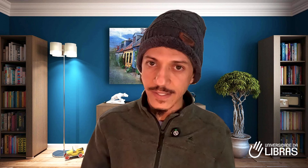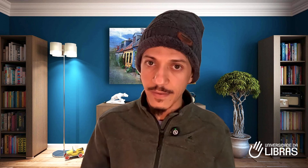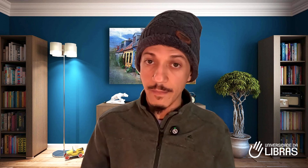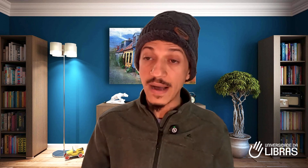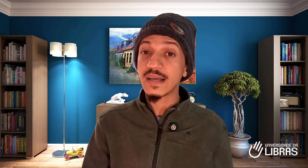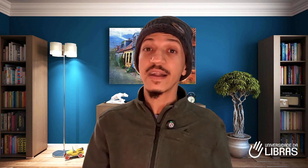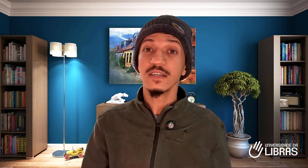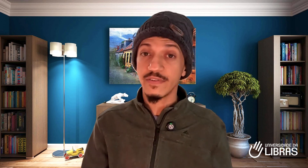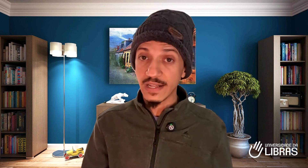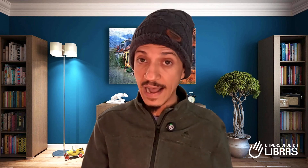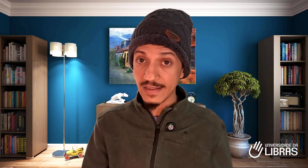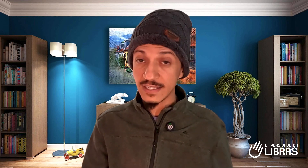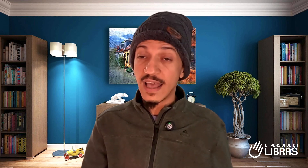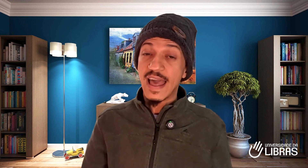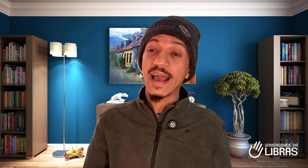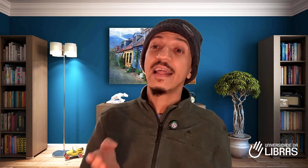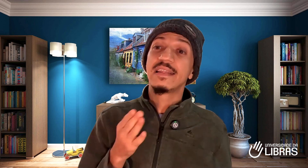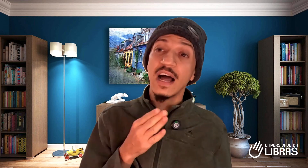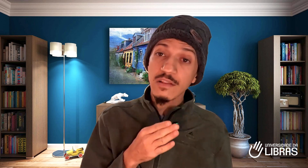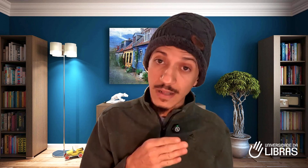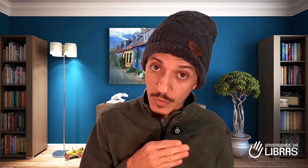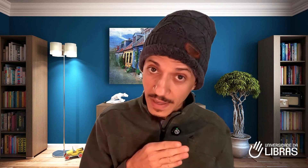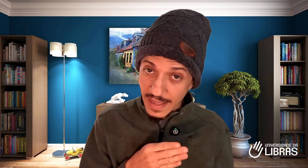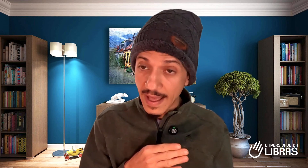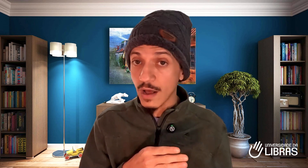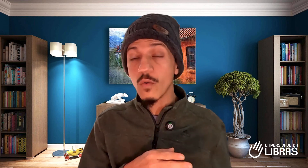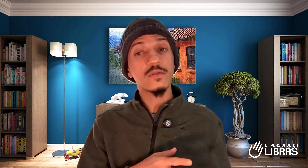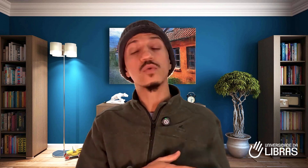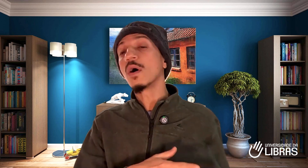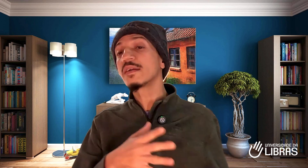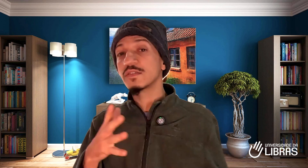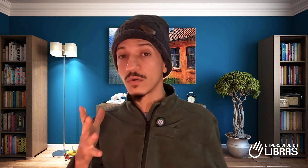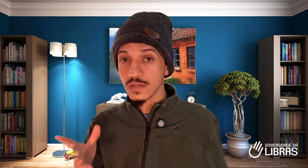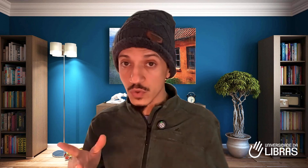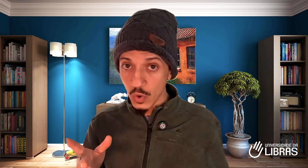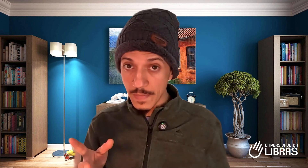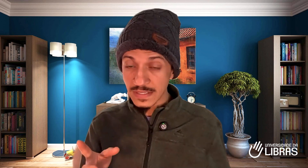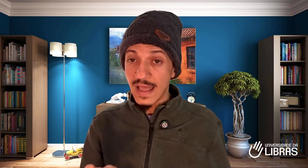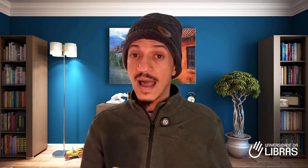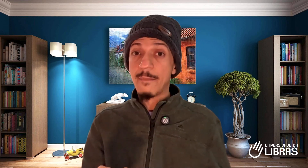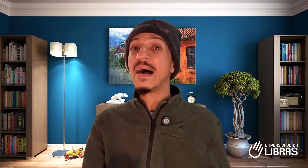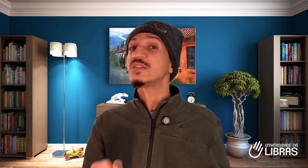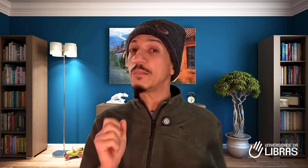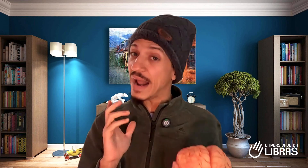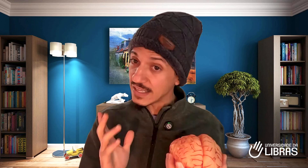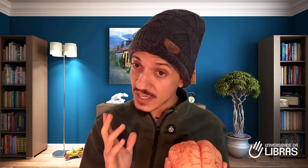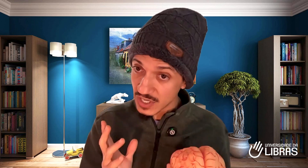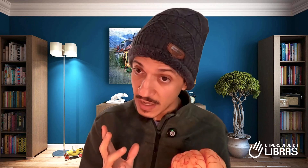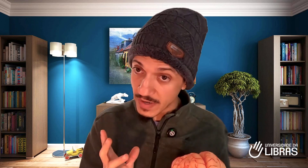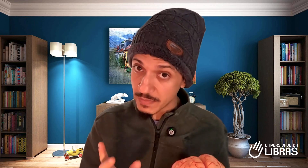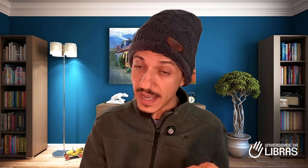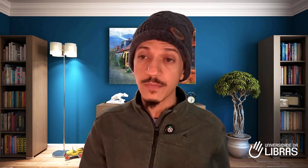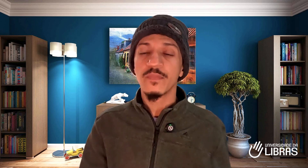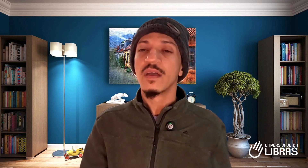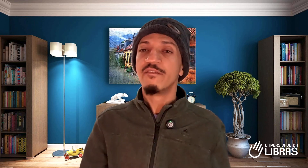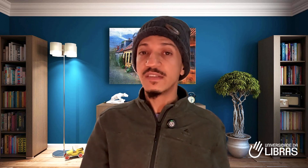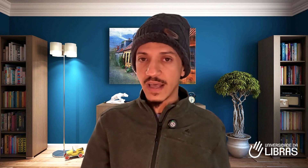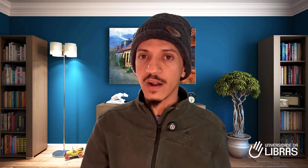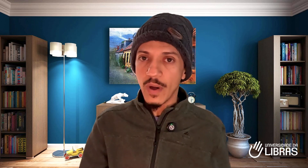Mas a grande verdade é que tanto a turma dela quanto todas as outras turmas, a parte prática de Libras mesmo, fizeram em